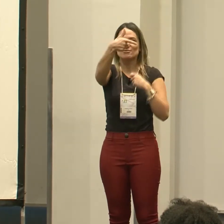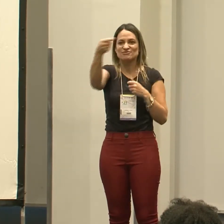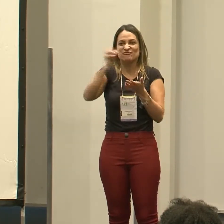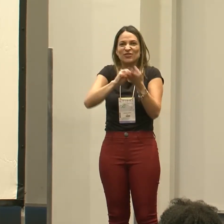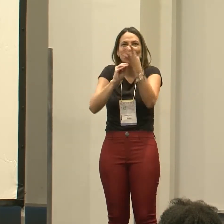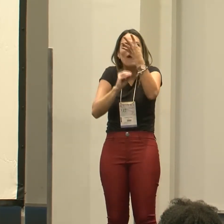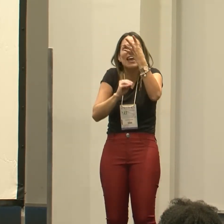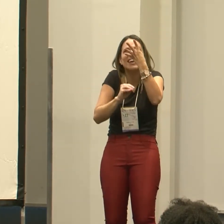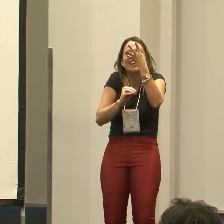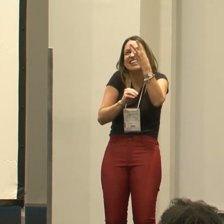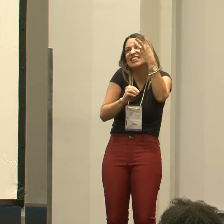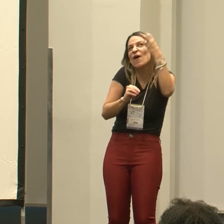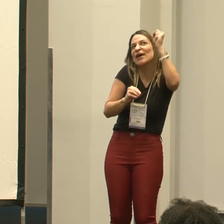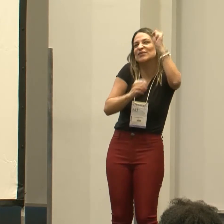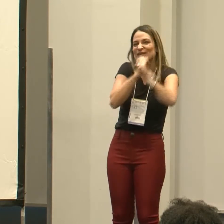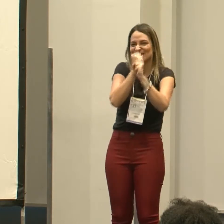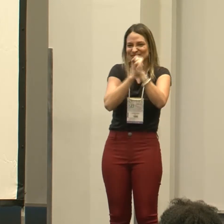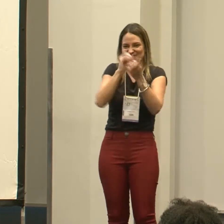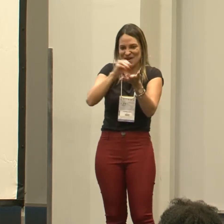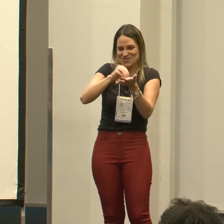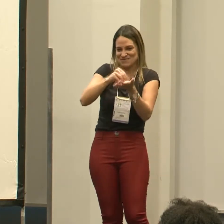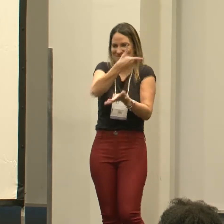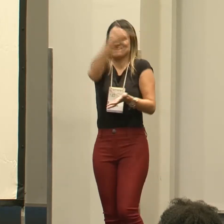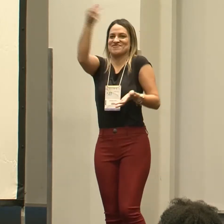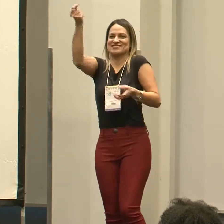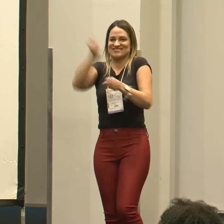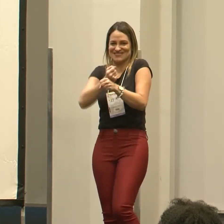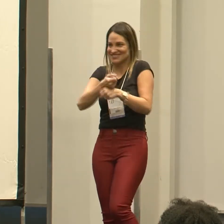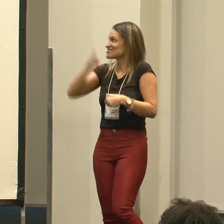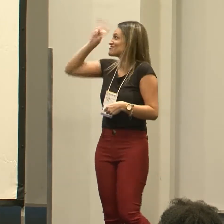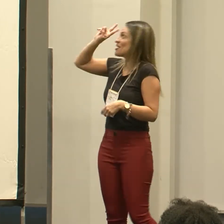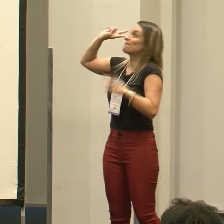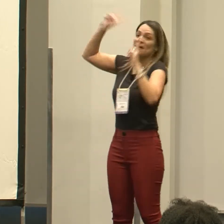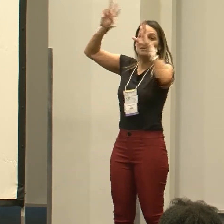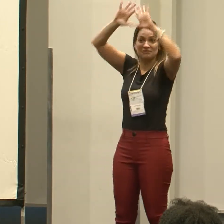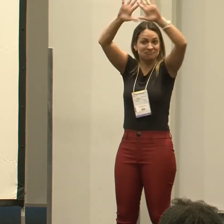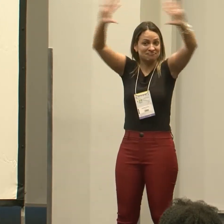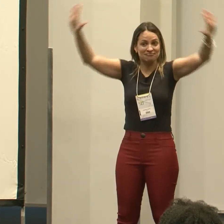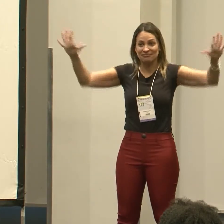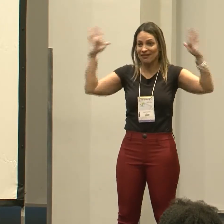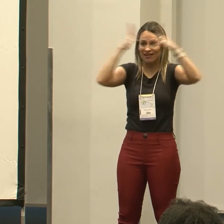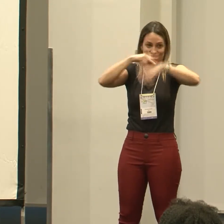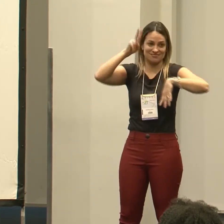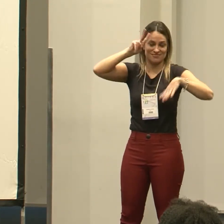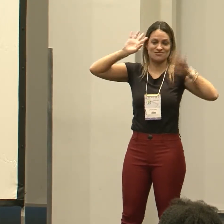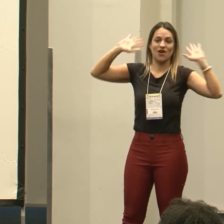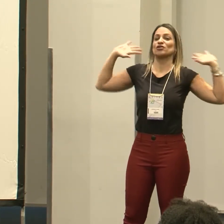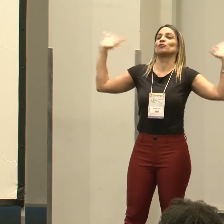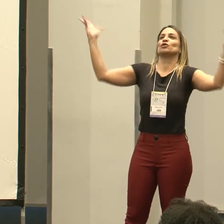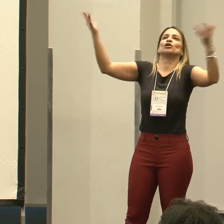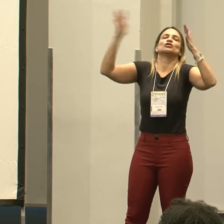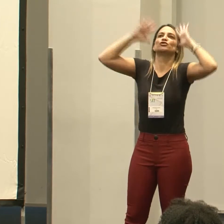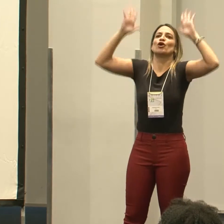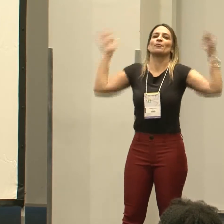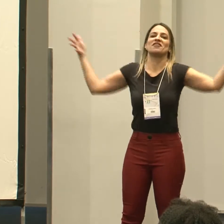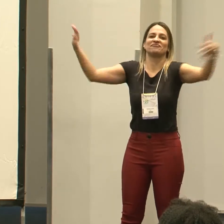nossa, está chegando a 200 anos. E a fachada permanece a